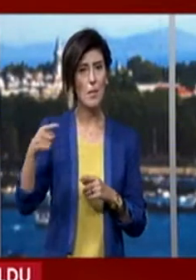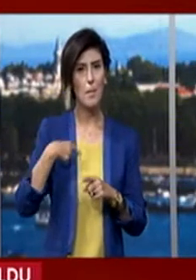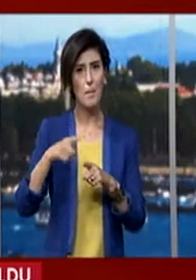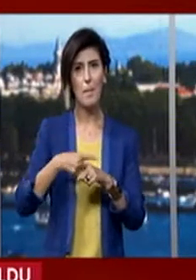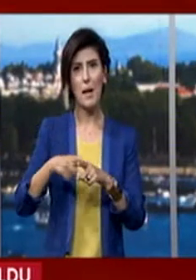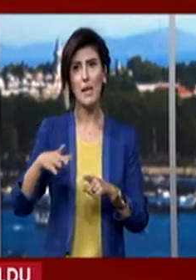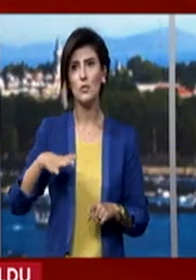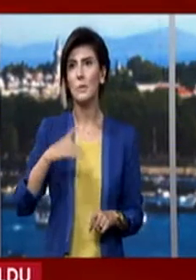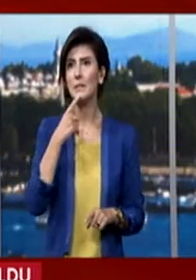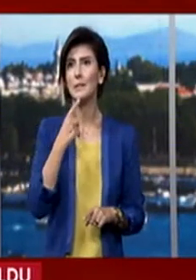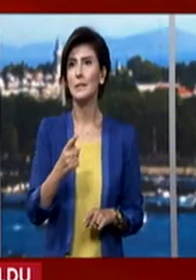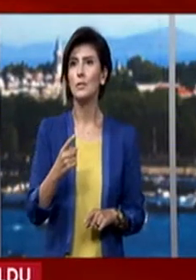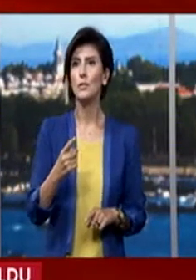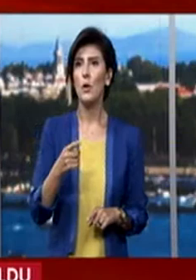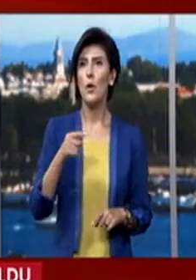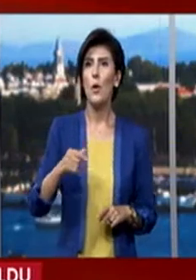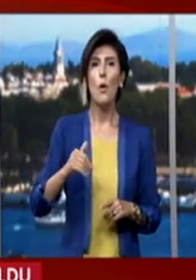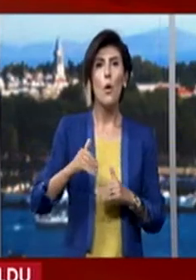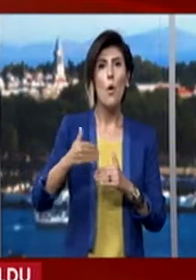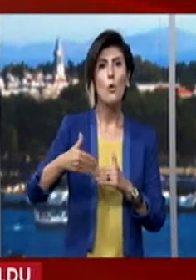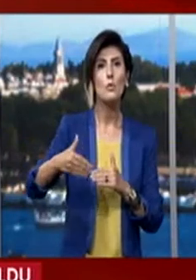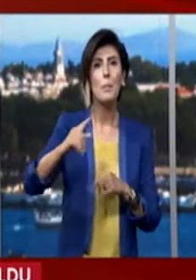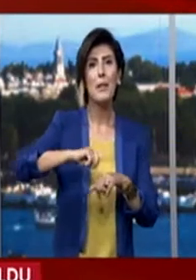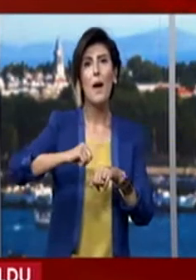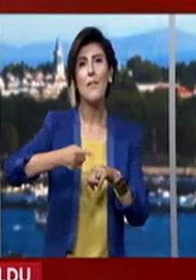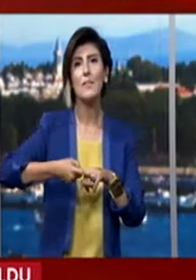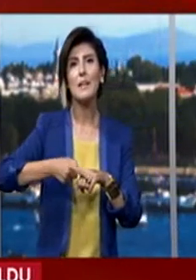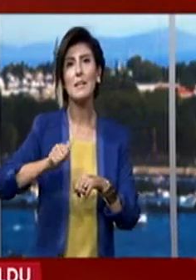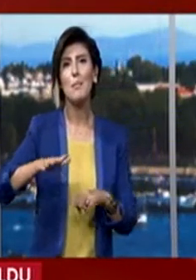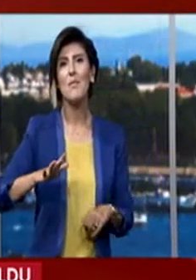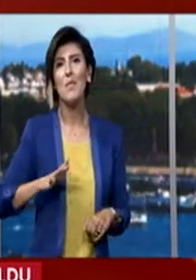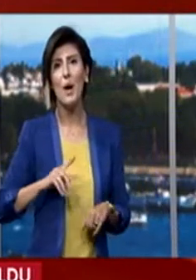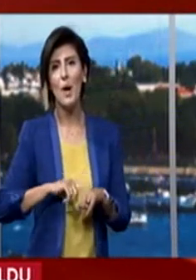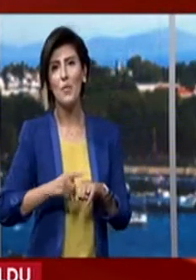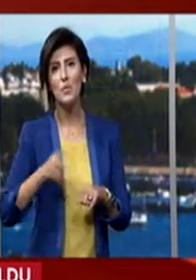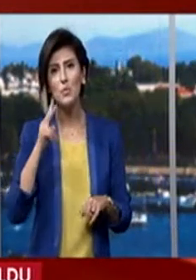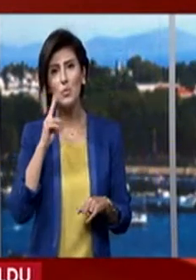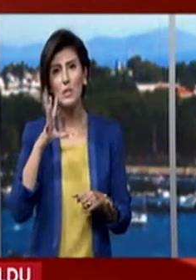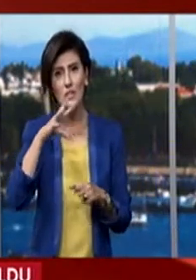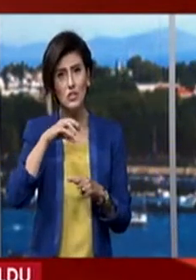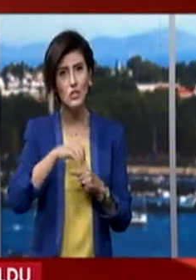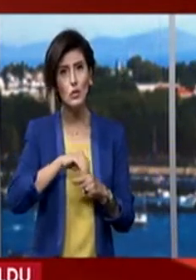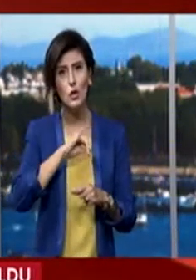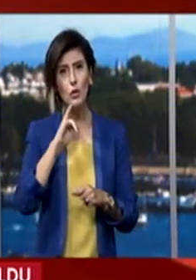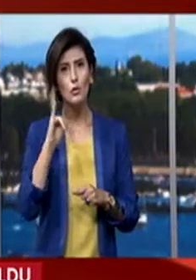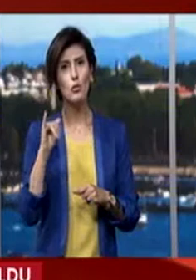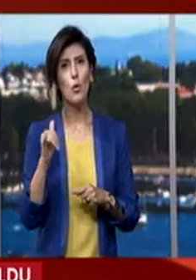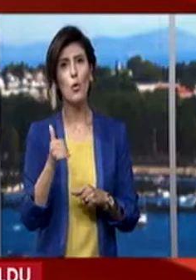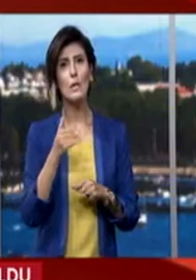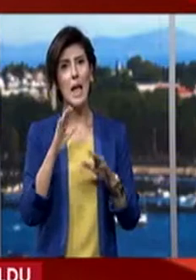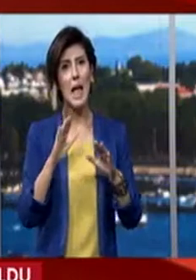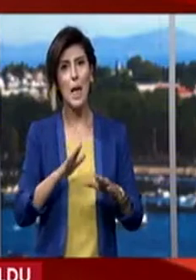paylaşmış oluyoruz. Önümüzde bir haftalık bir zaman var. Hafta sonunda dahil yoğun bir şekilde